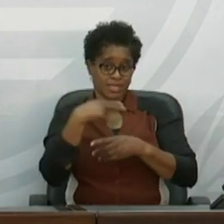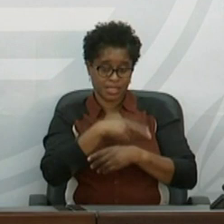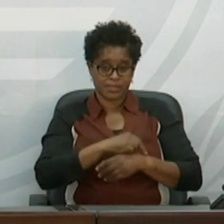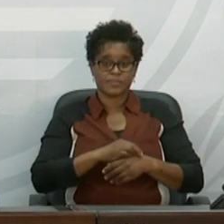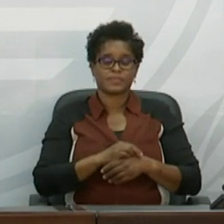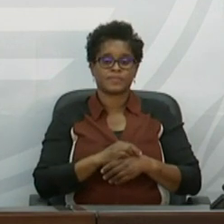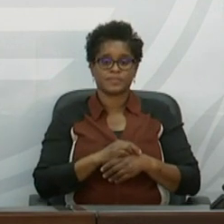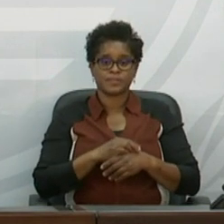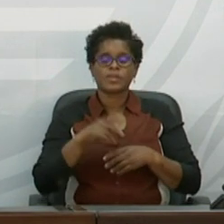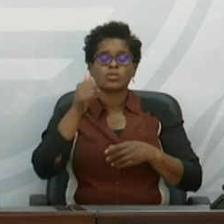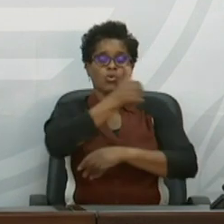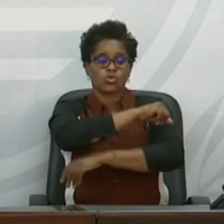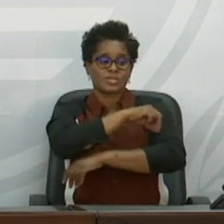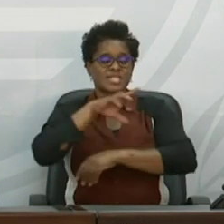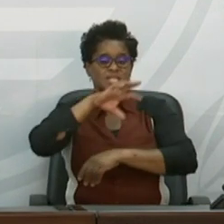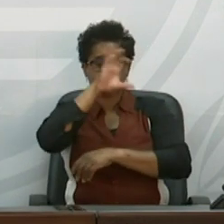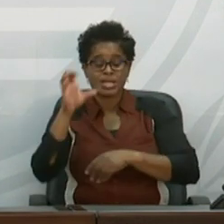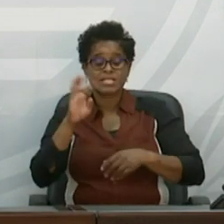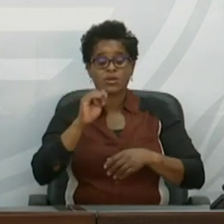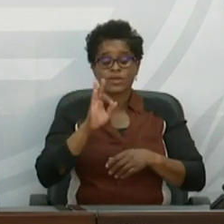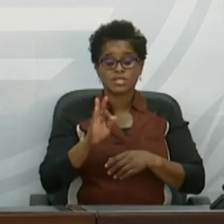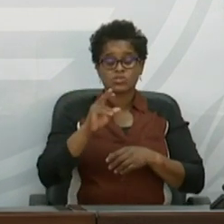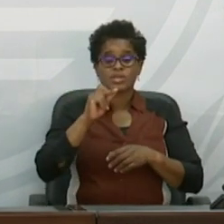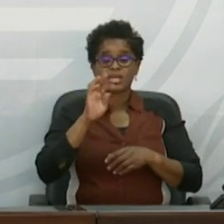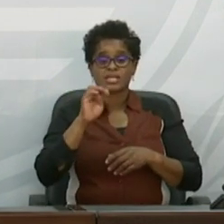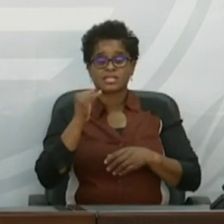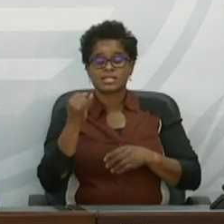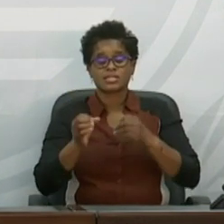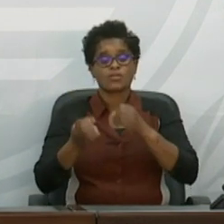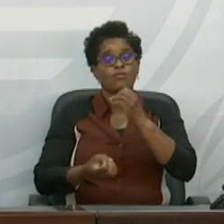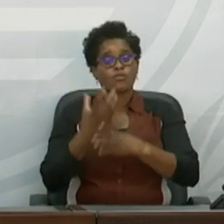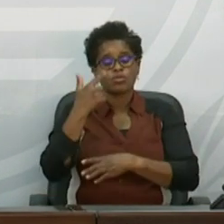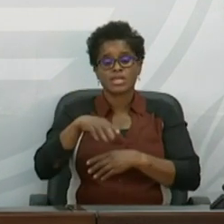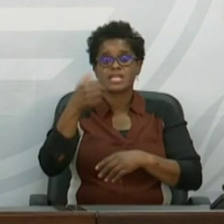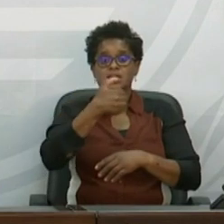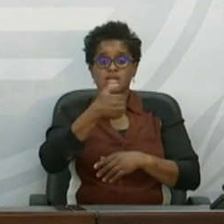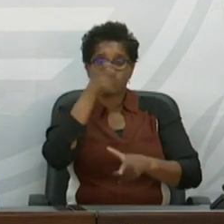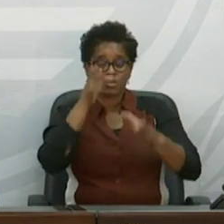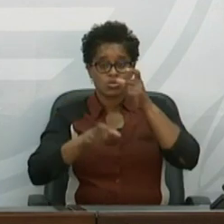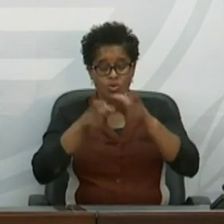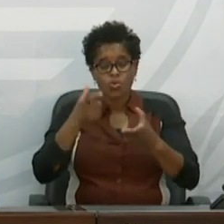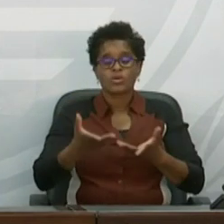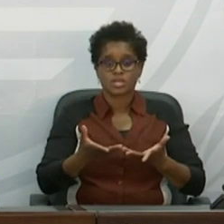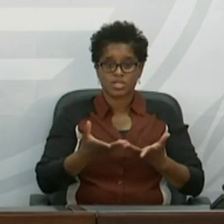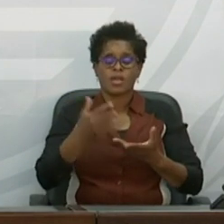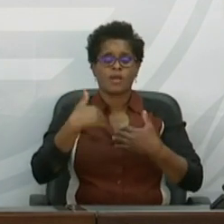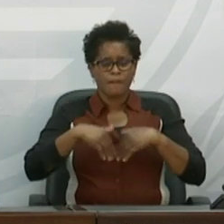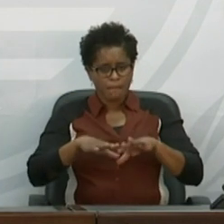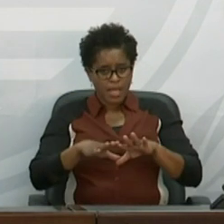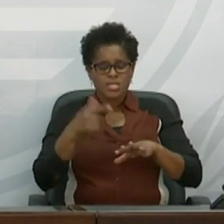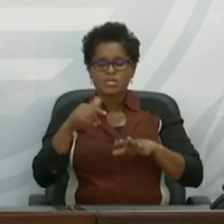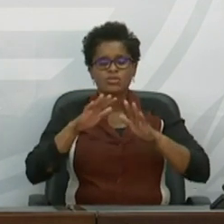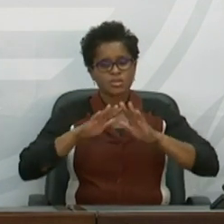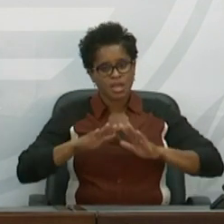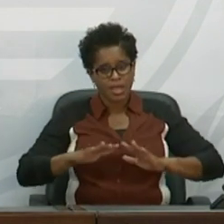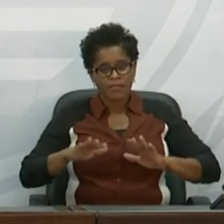No Hospital Regional São Francisco de Assis, no Fogo, nós temos 5 pessoas internadas, mas estão estáveis,